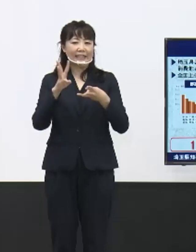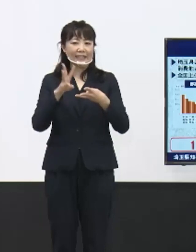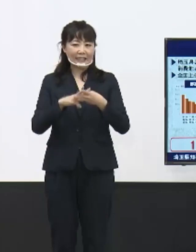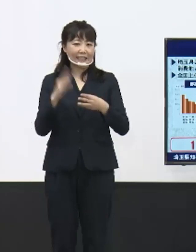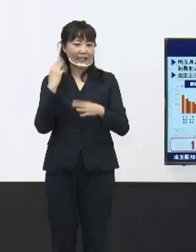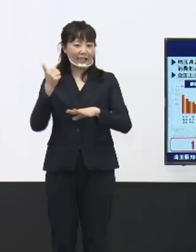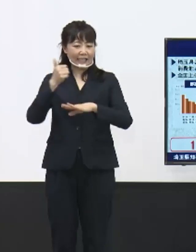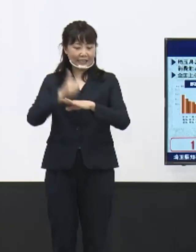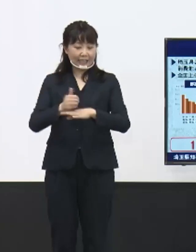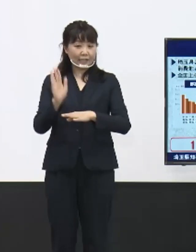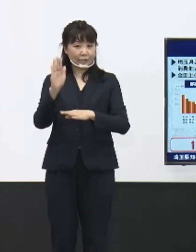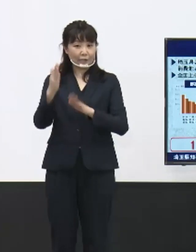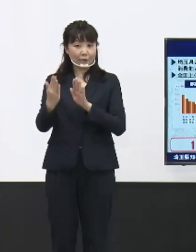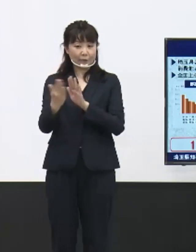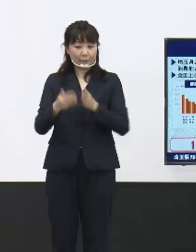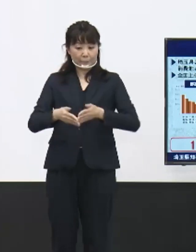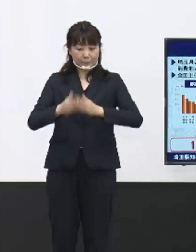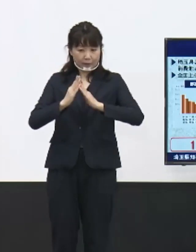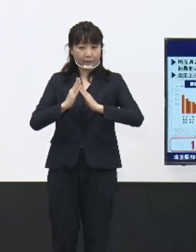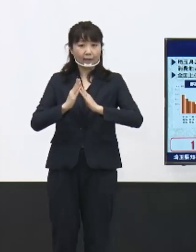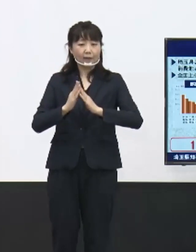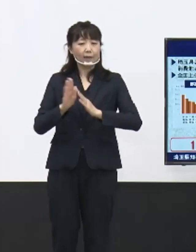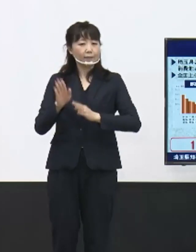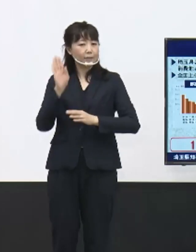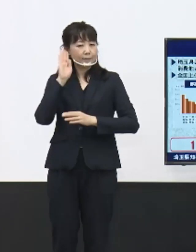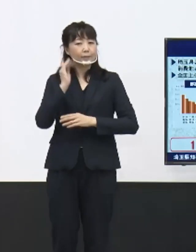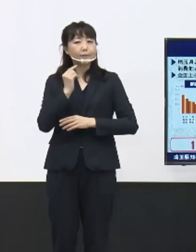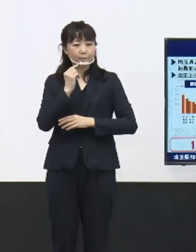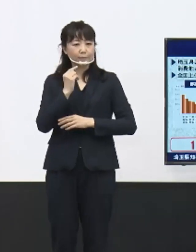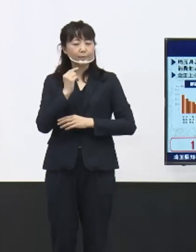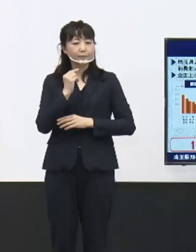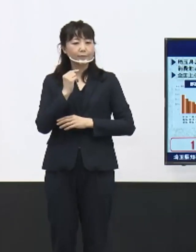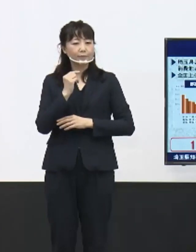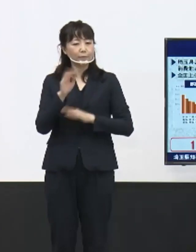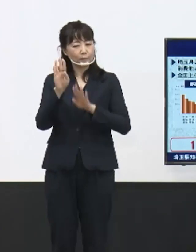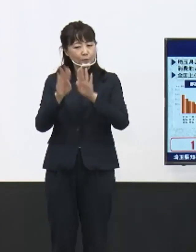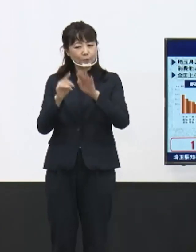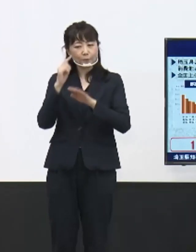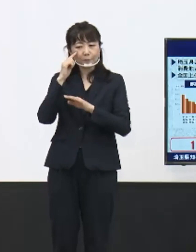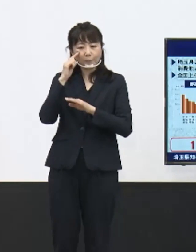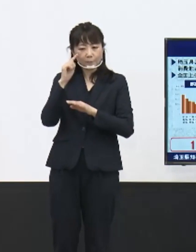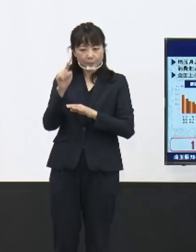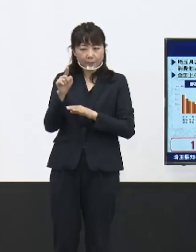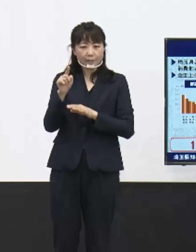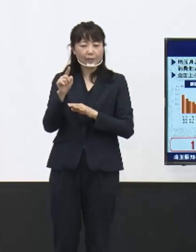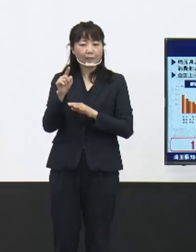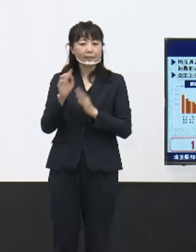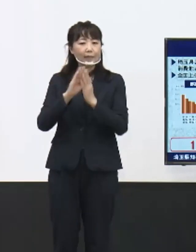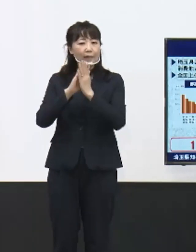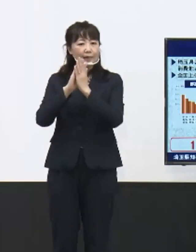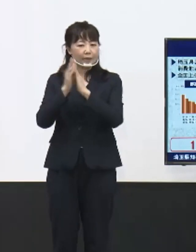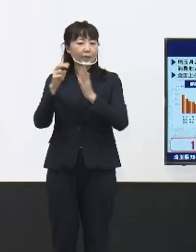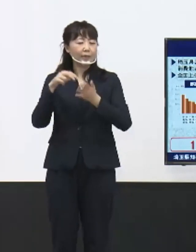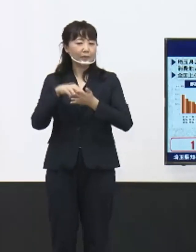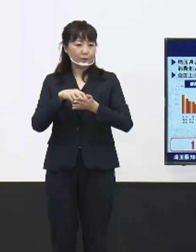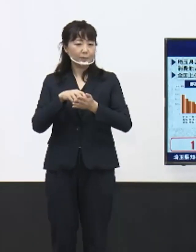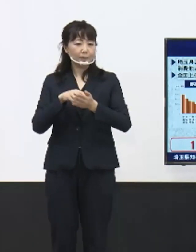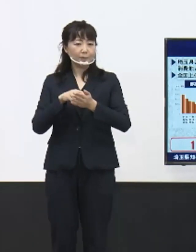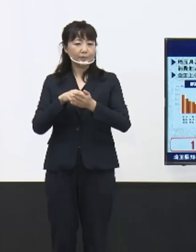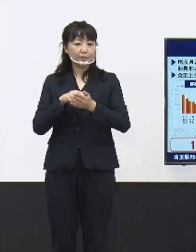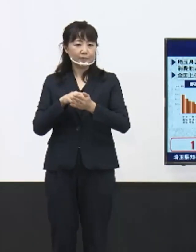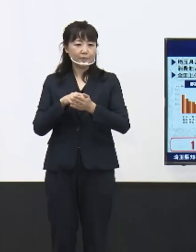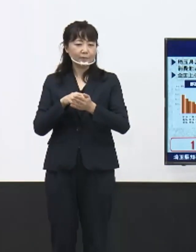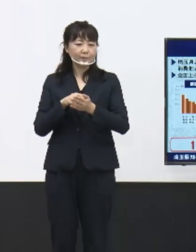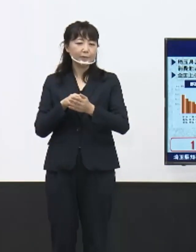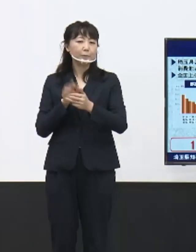ると、近く発足するというふうにも聞いていますので、その陣容を見てから我々としても直接働きかけをするなりし